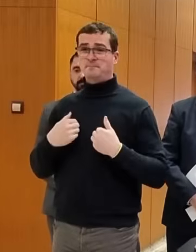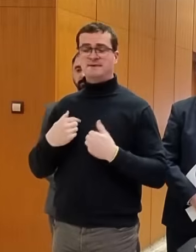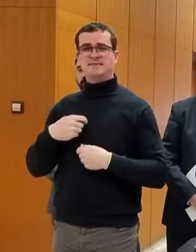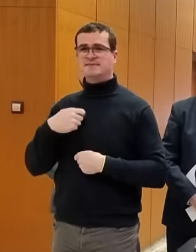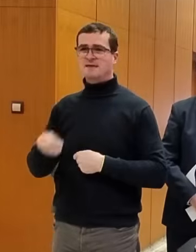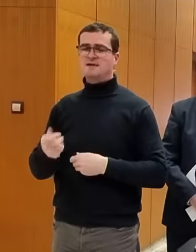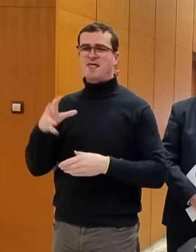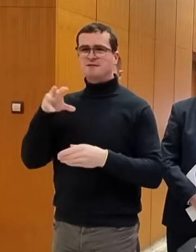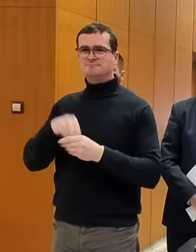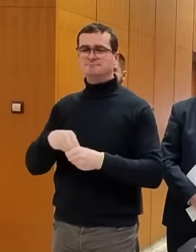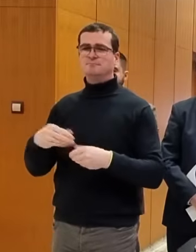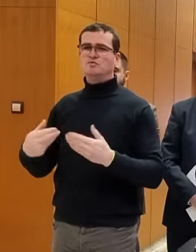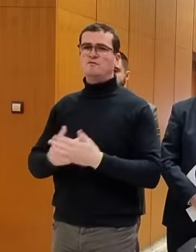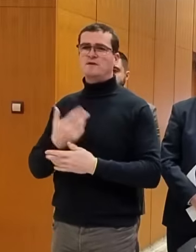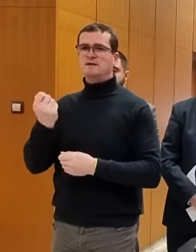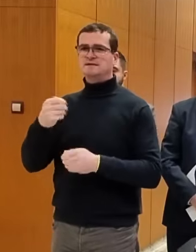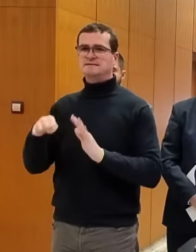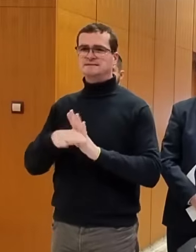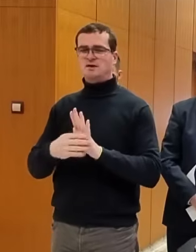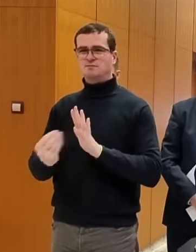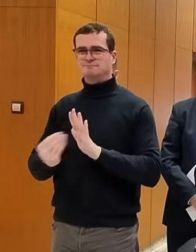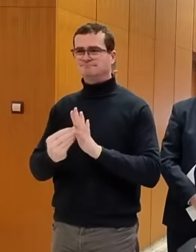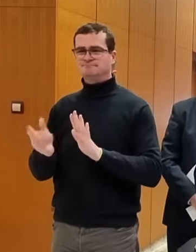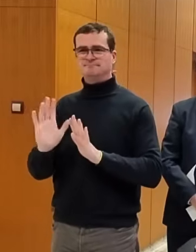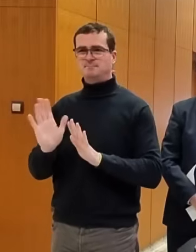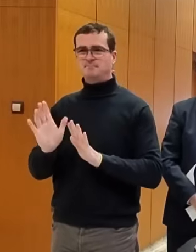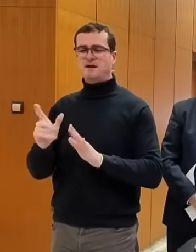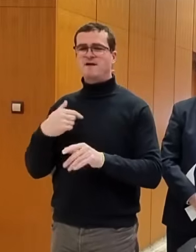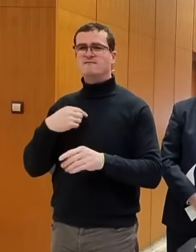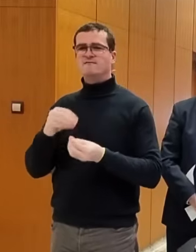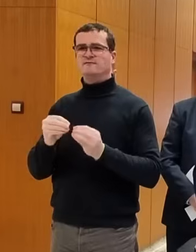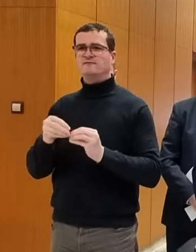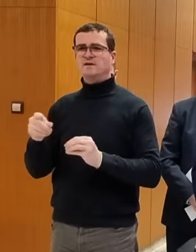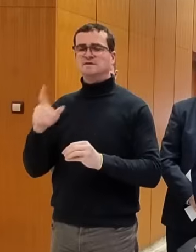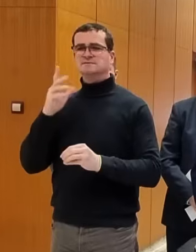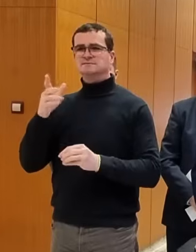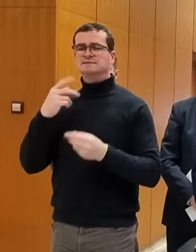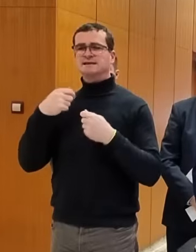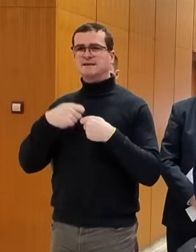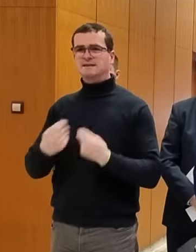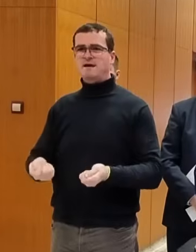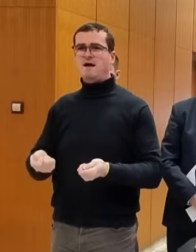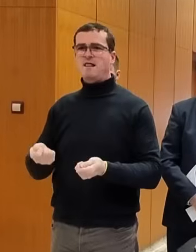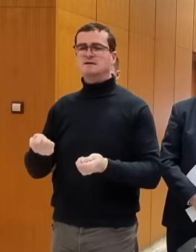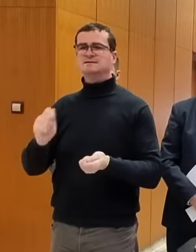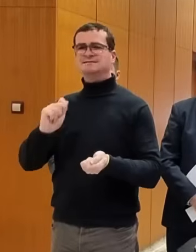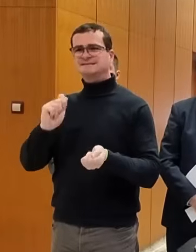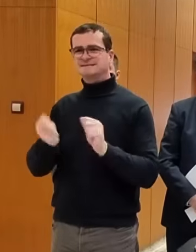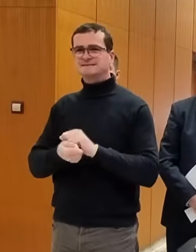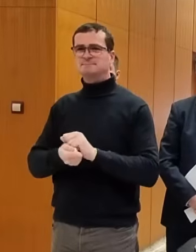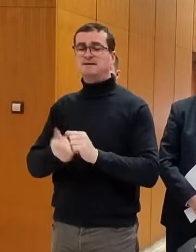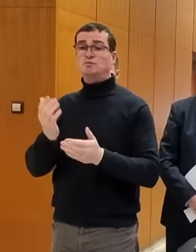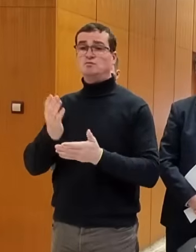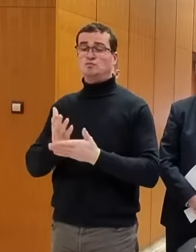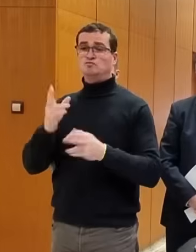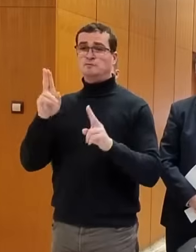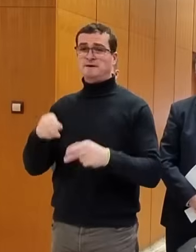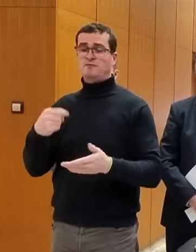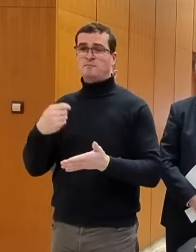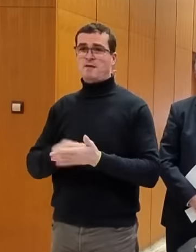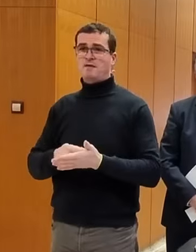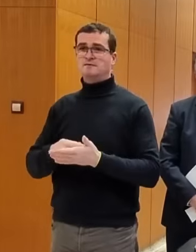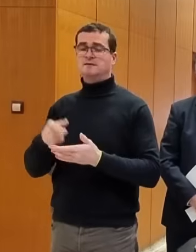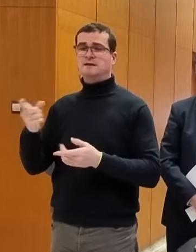nedali do novelizácie trestného zákona a trestného poriadku mechanizmus, ktorý by umožňoval prehodnocovanie už pravoplatne